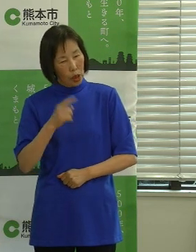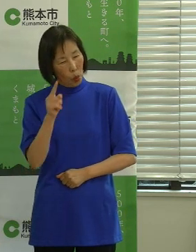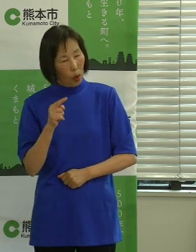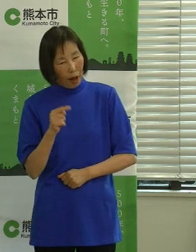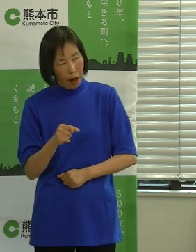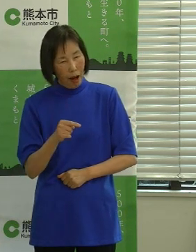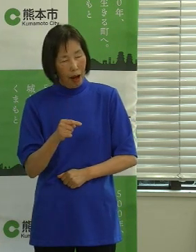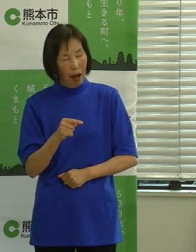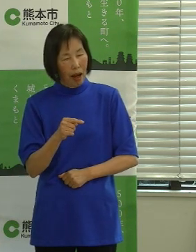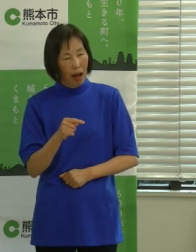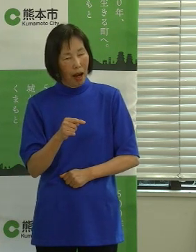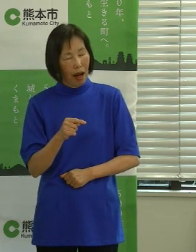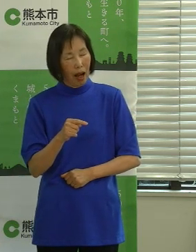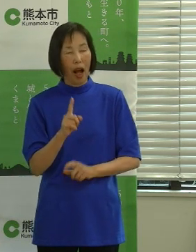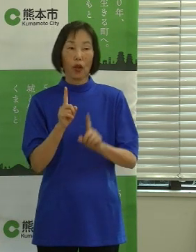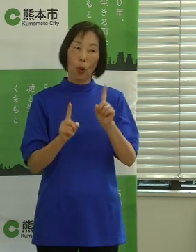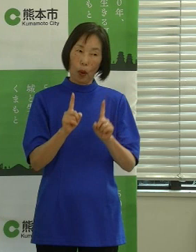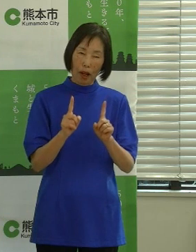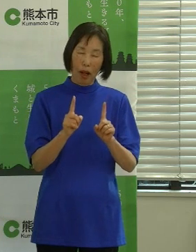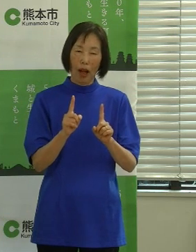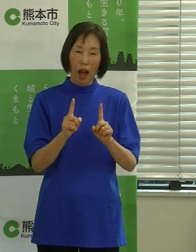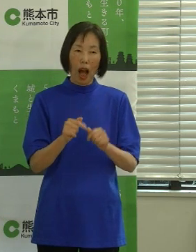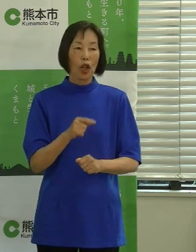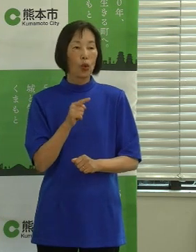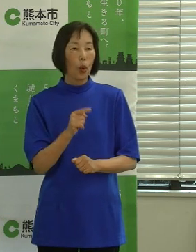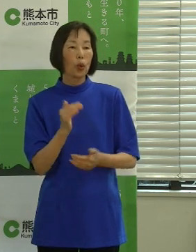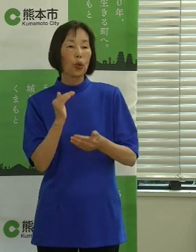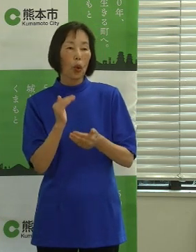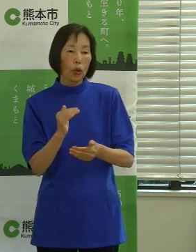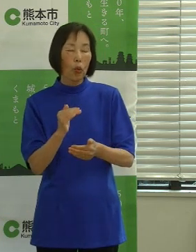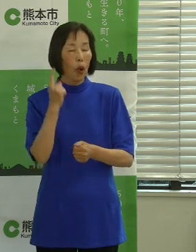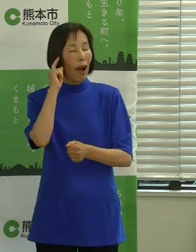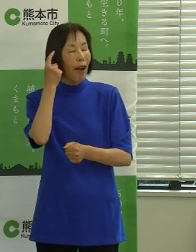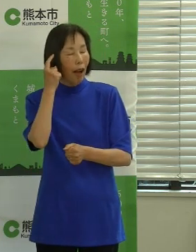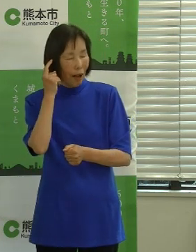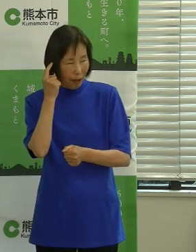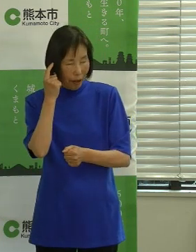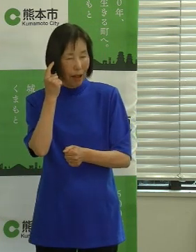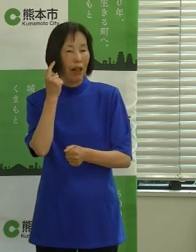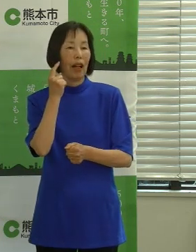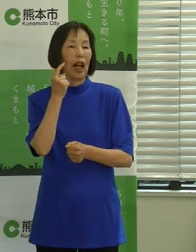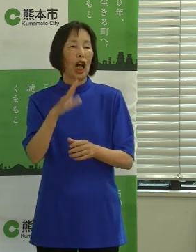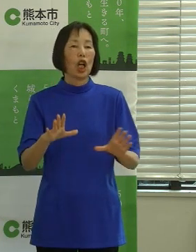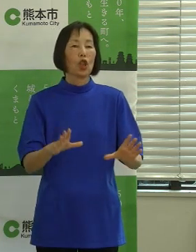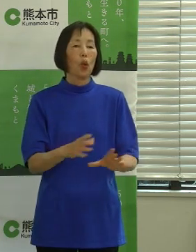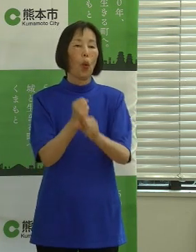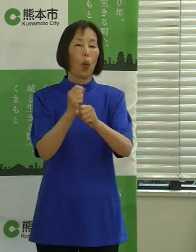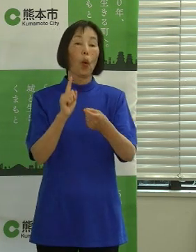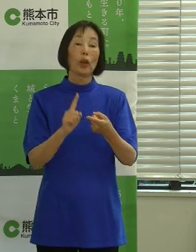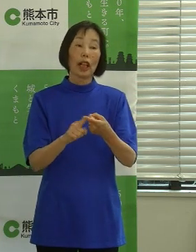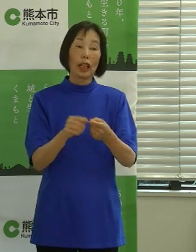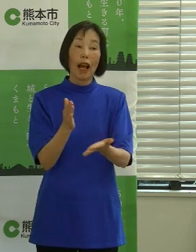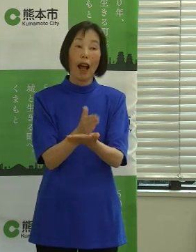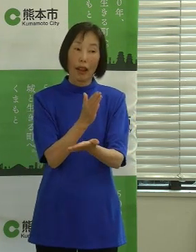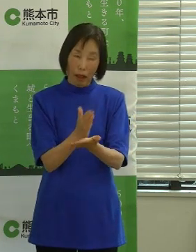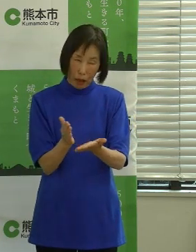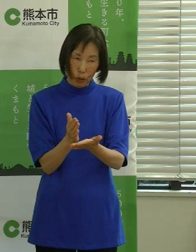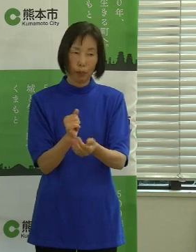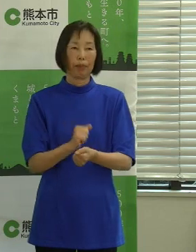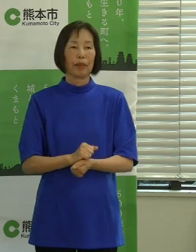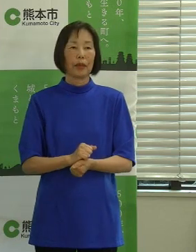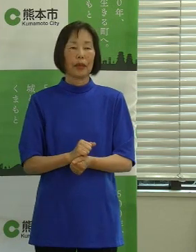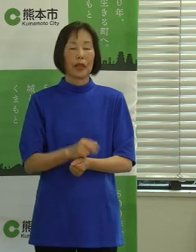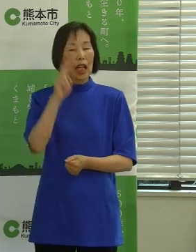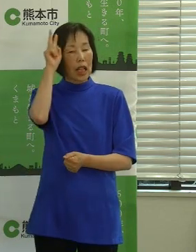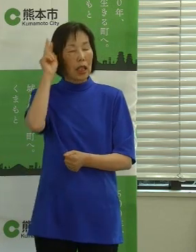そういったこともですね、踏まえて、総合的に判断していくと。でリスクレベルの考え